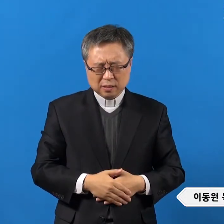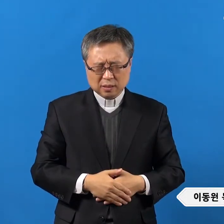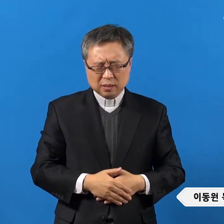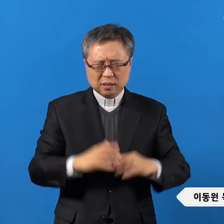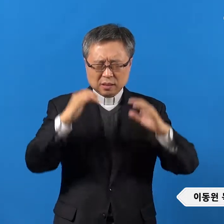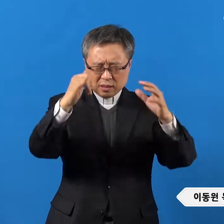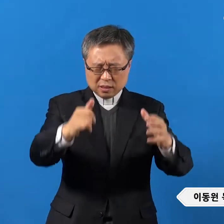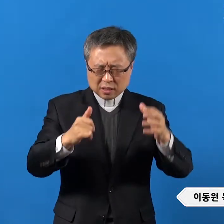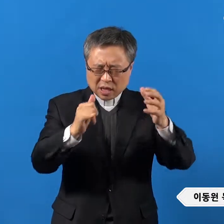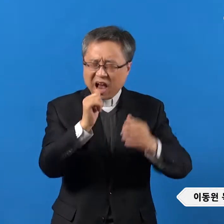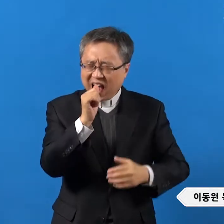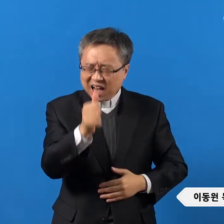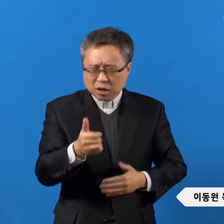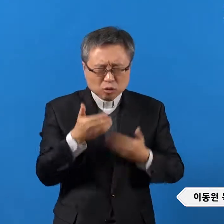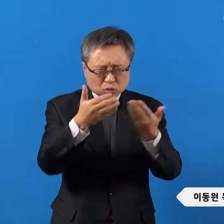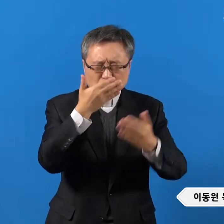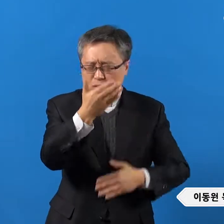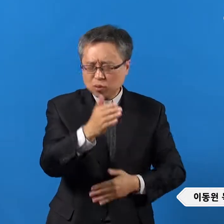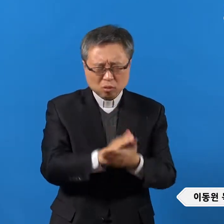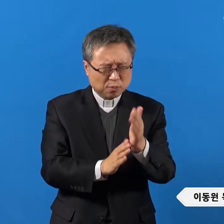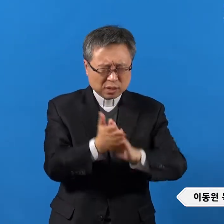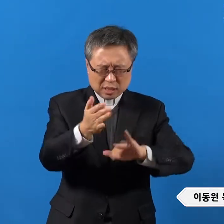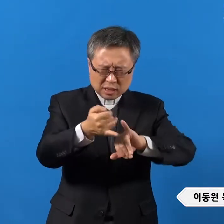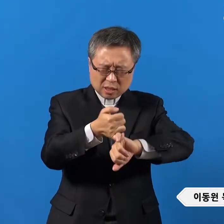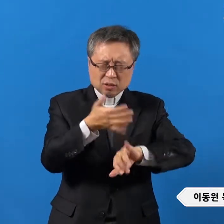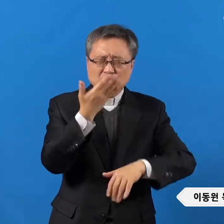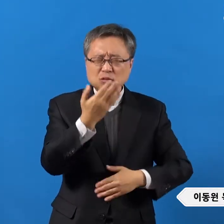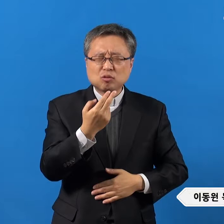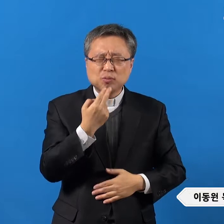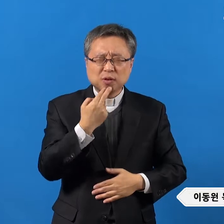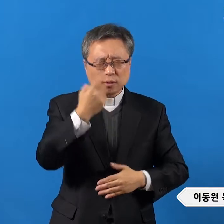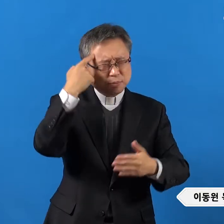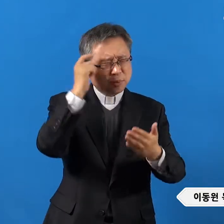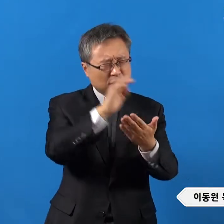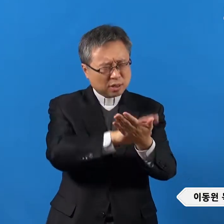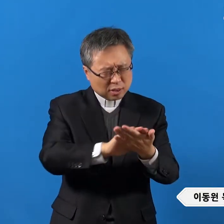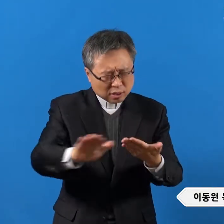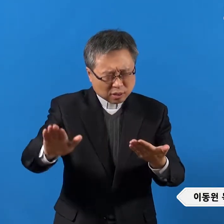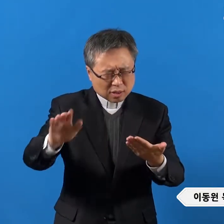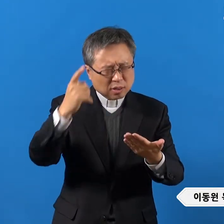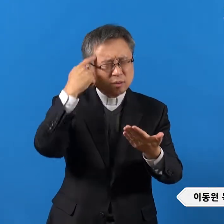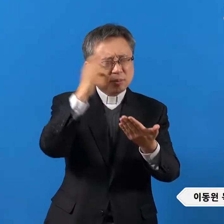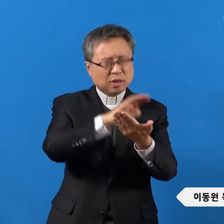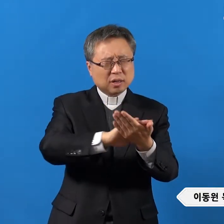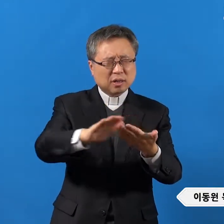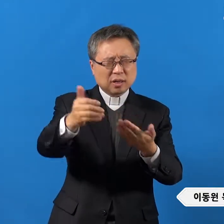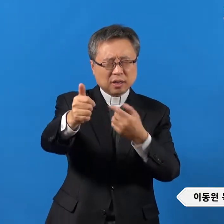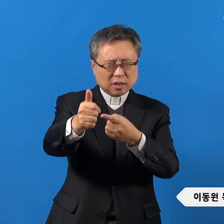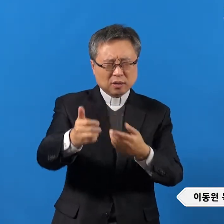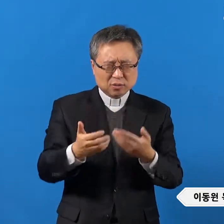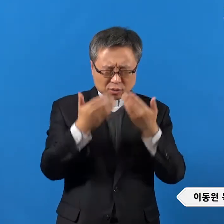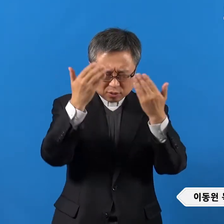세상은 결코 줄 수도 없고 약속할 수 없는 평화를 내게 주노라.